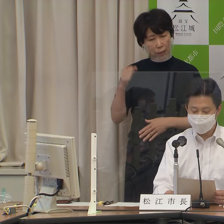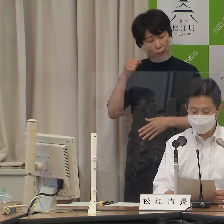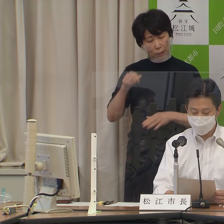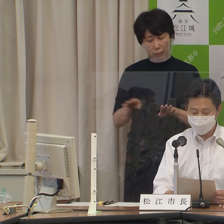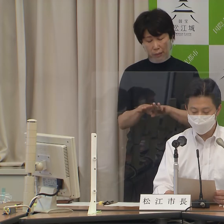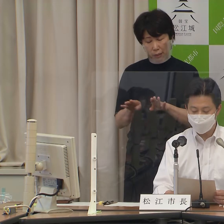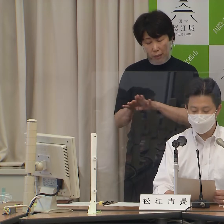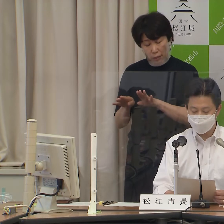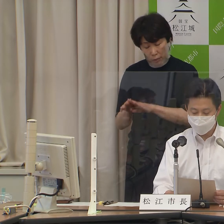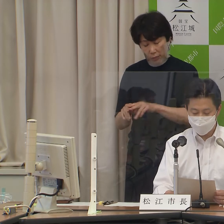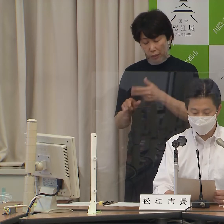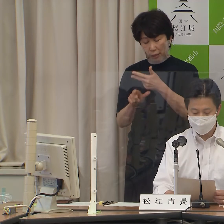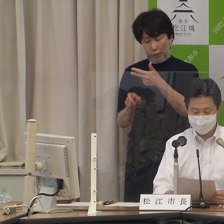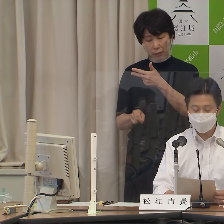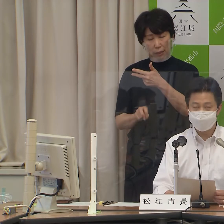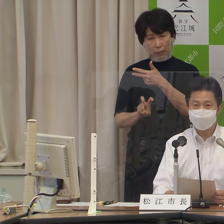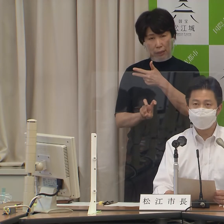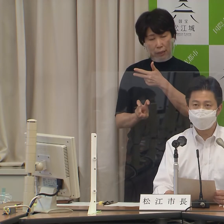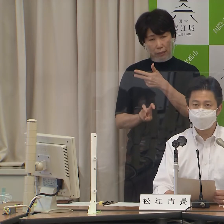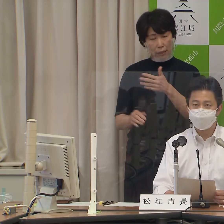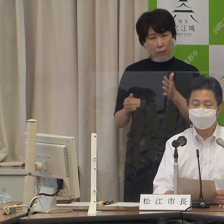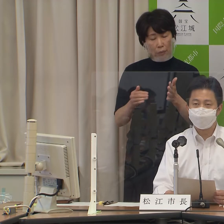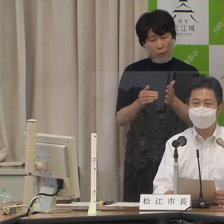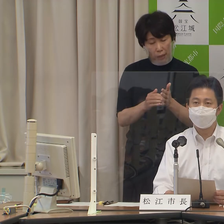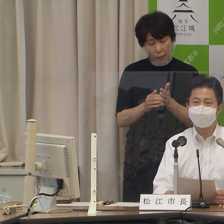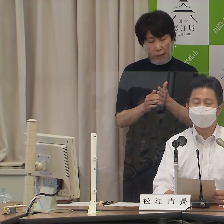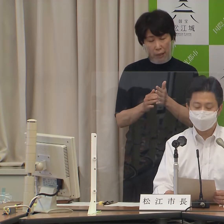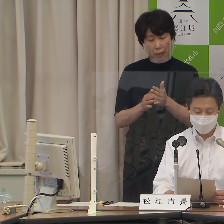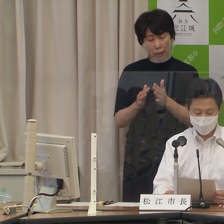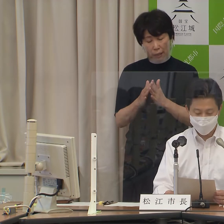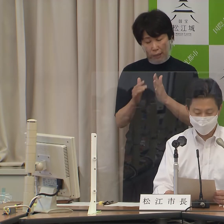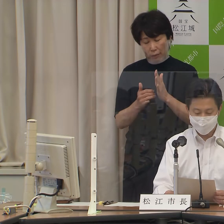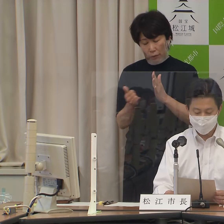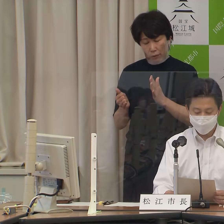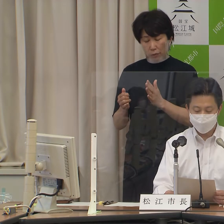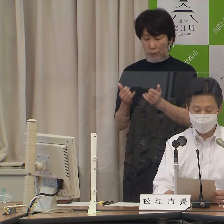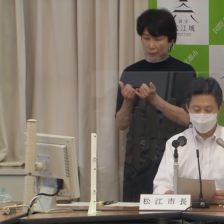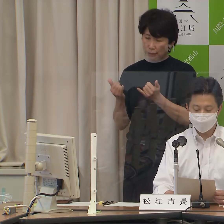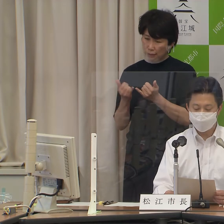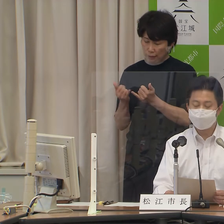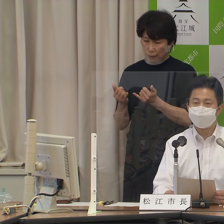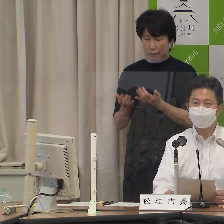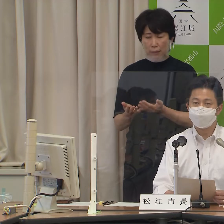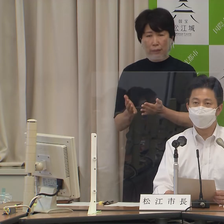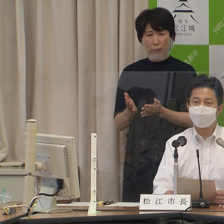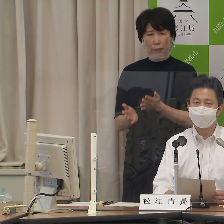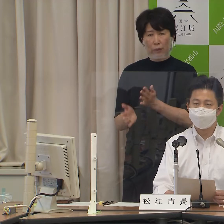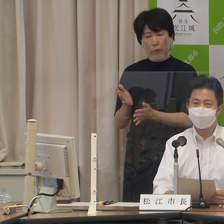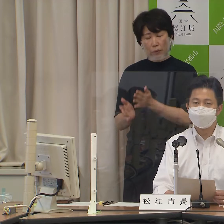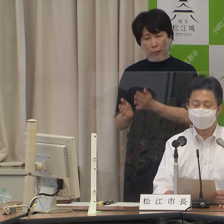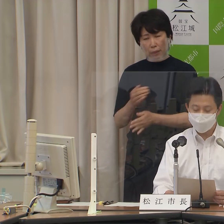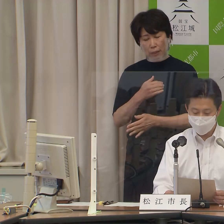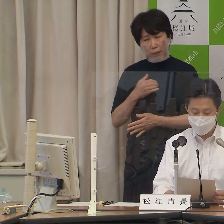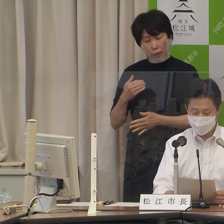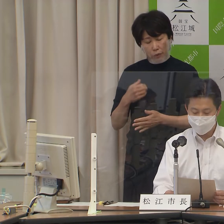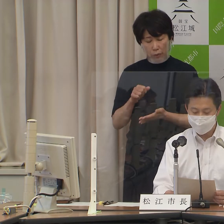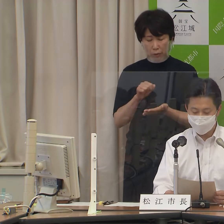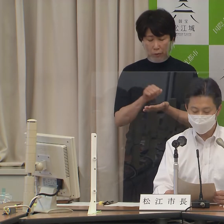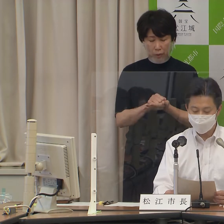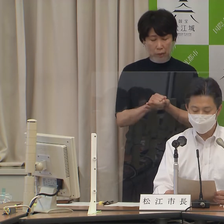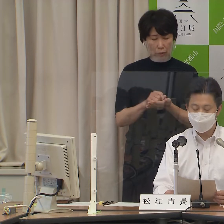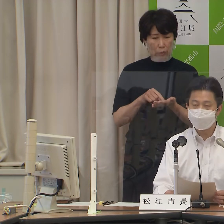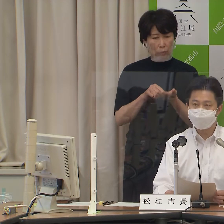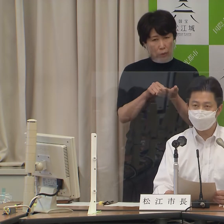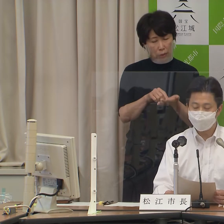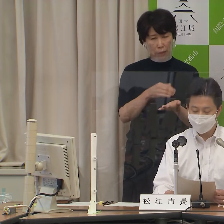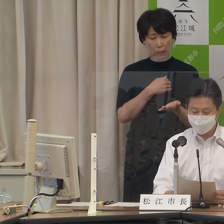月20日水曜日まで、親族にお子様を預けたり、休暇を取得できる保護者の皆様には、可